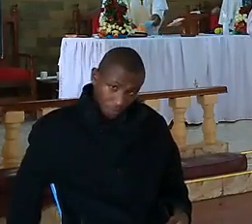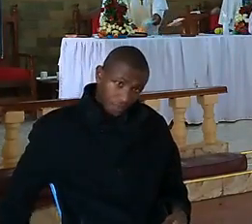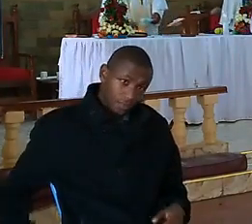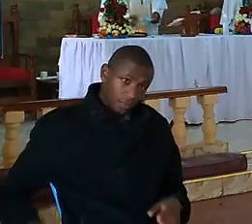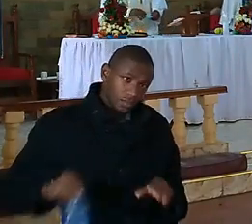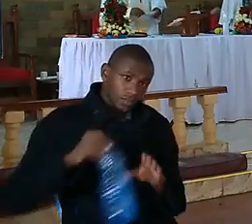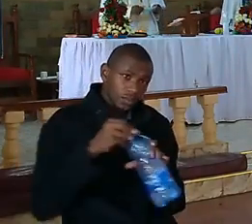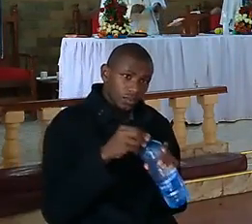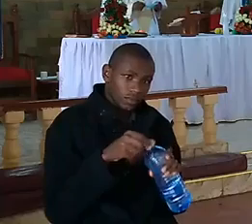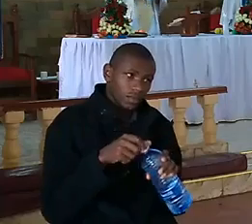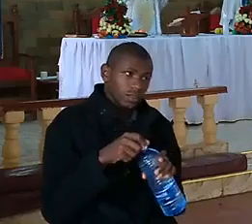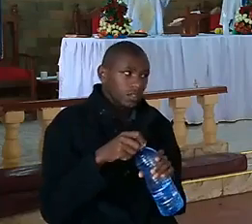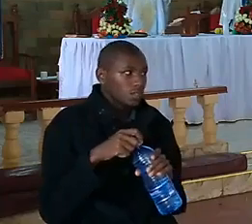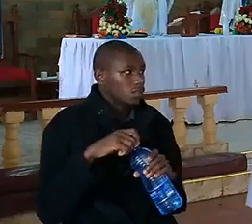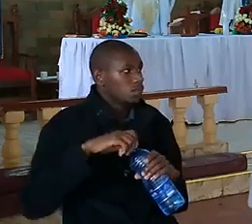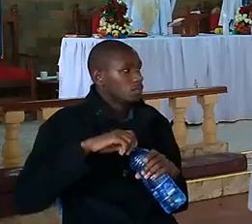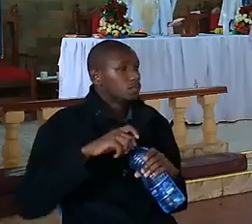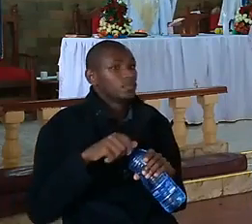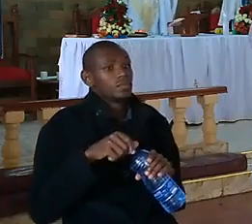Ngai